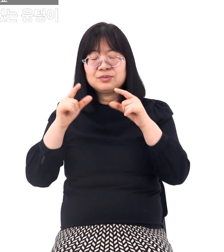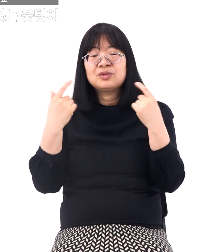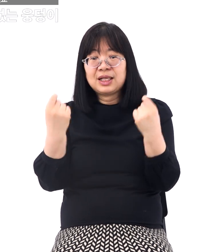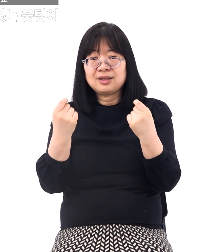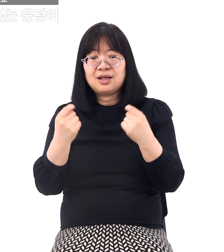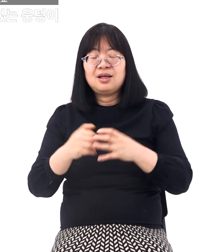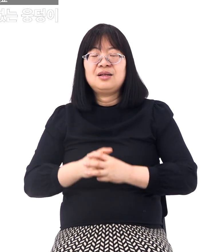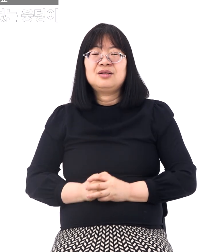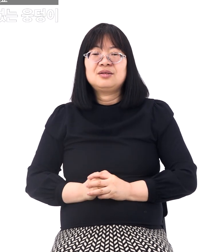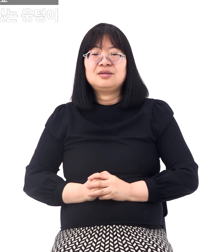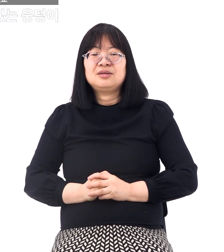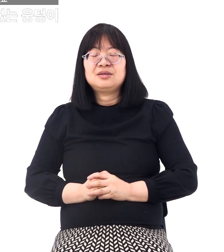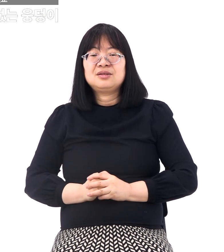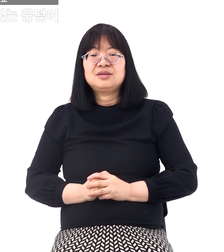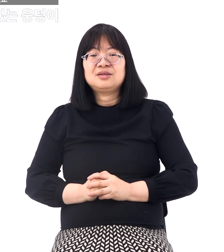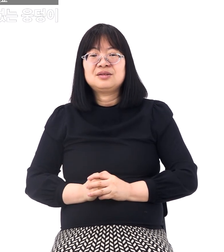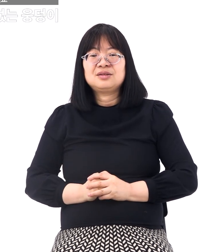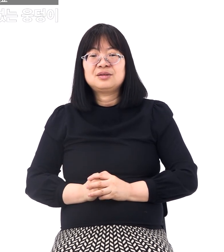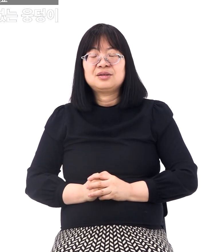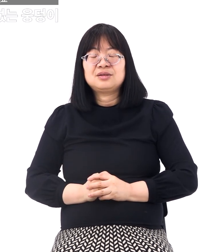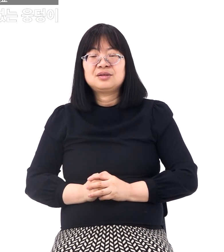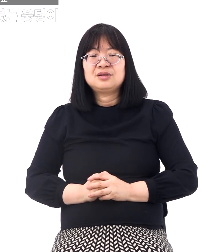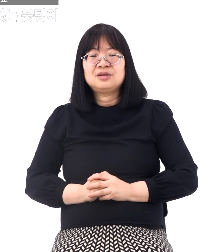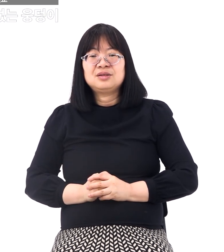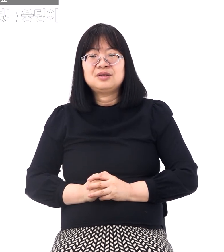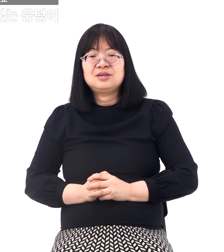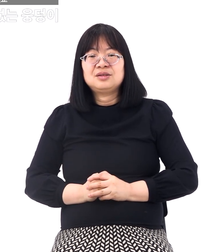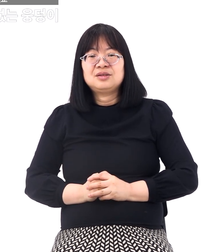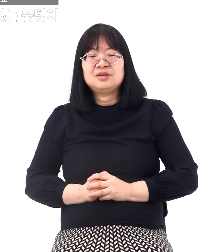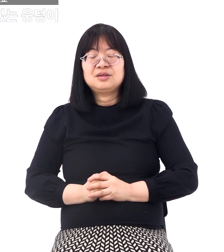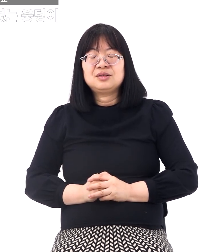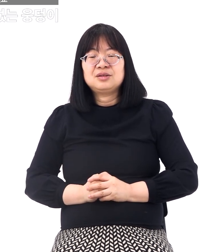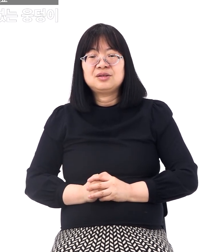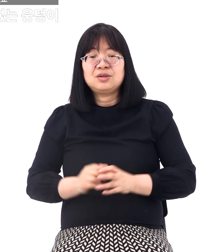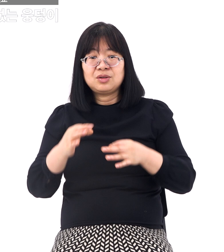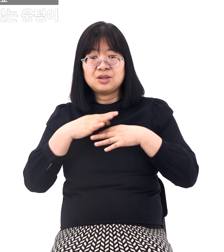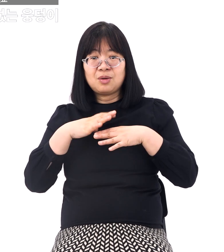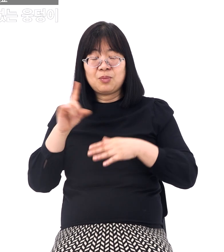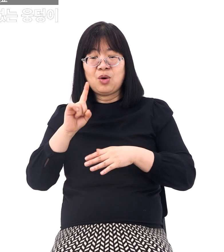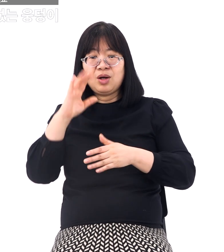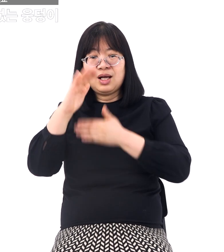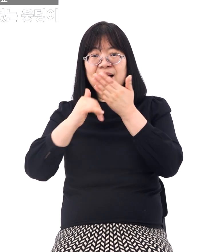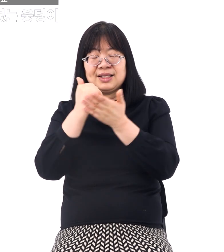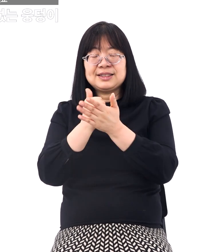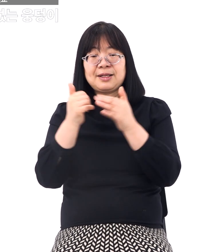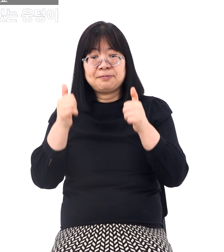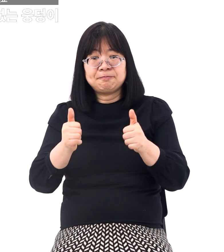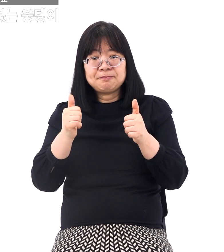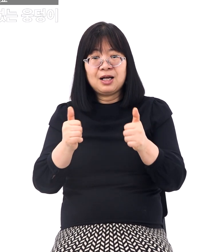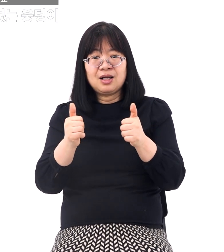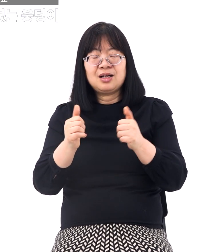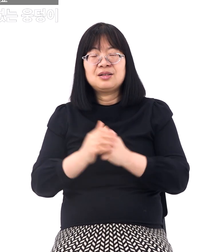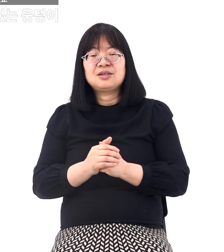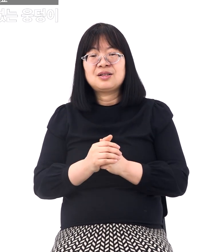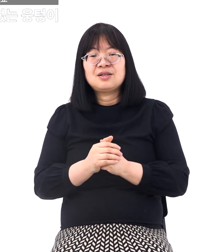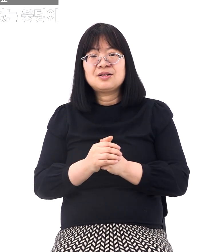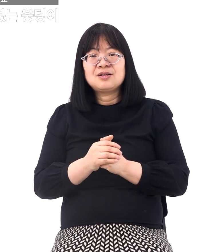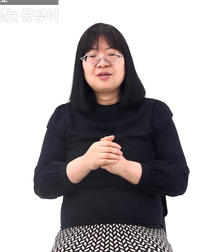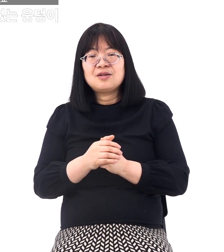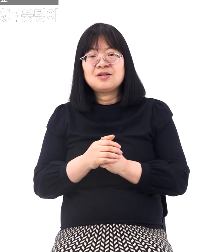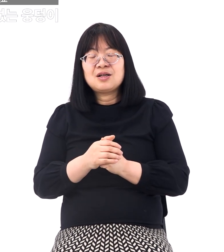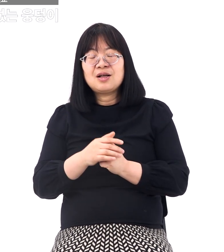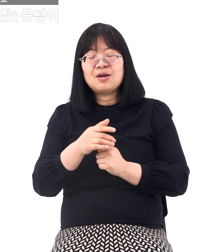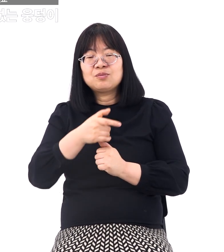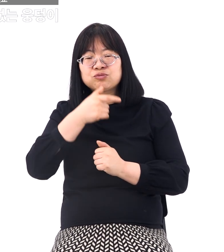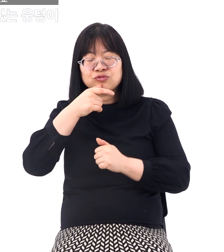자, 그런데 놀랍게도 여기에서 하나님의 심판이 홍수가